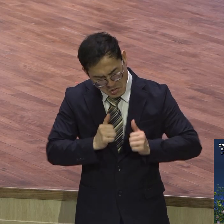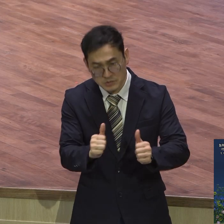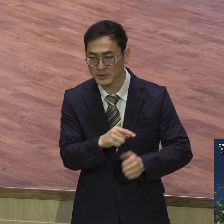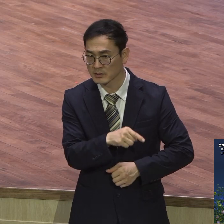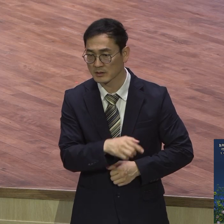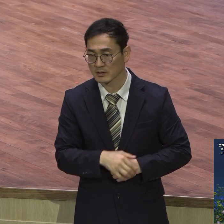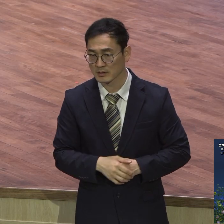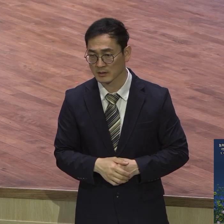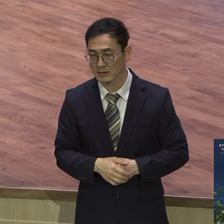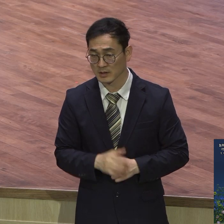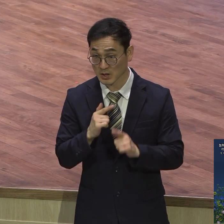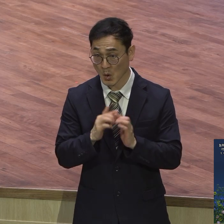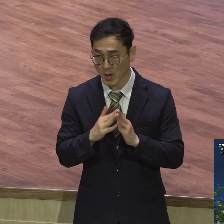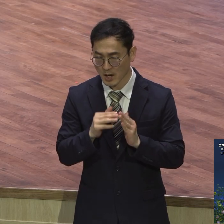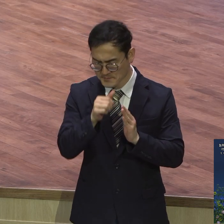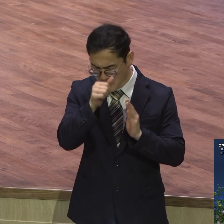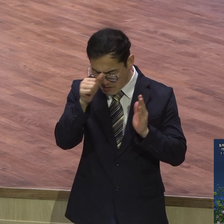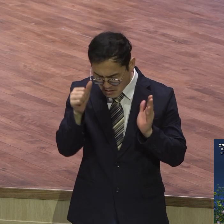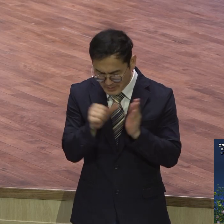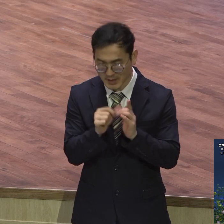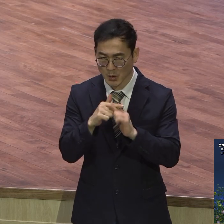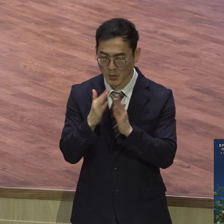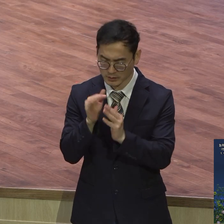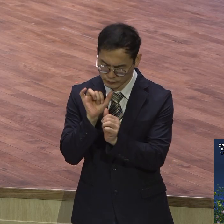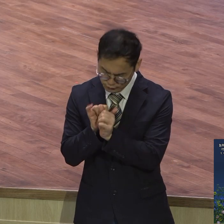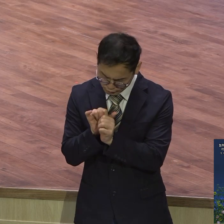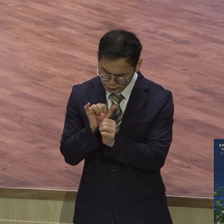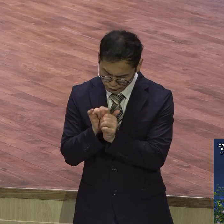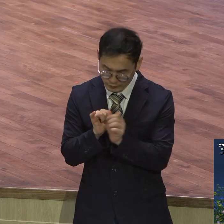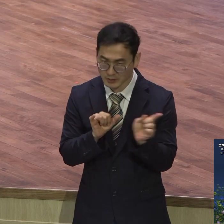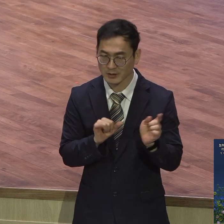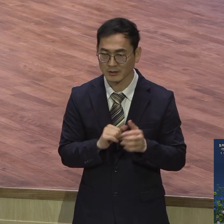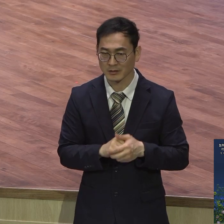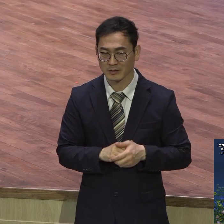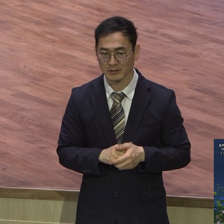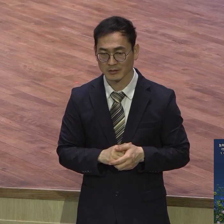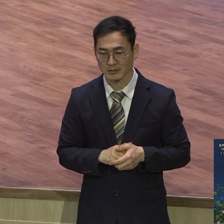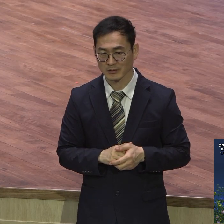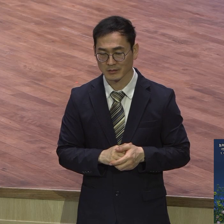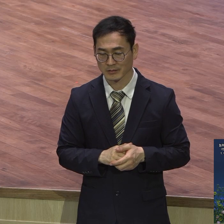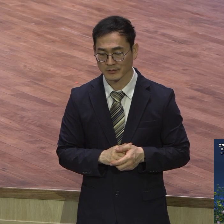평생의 교회밖에 모르는데 평생의 피눔을 쏟게 하는